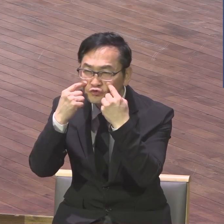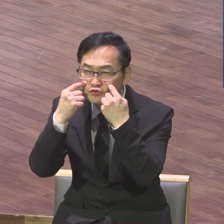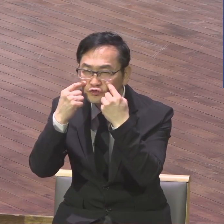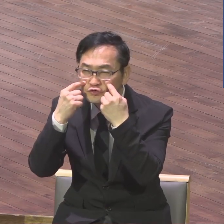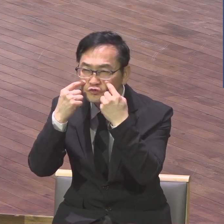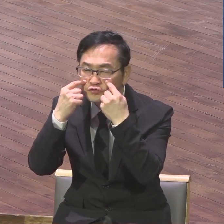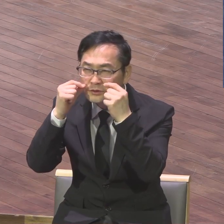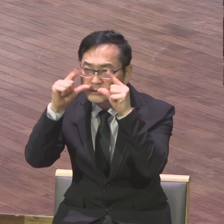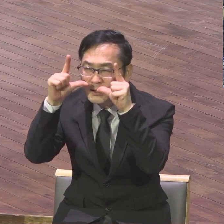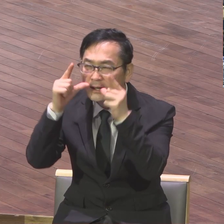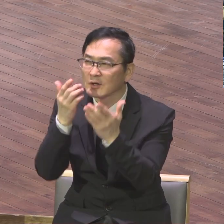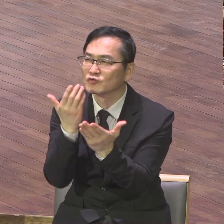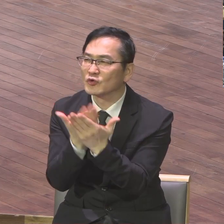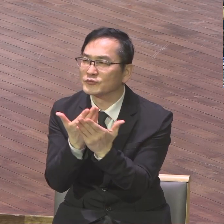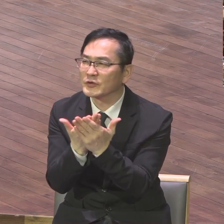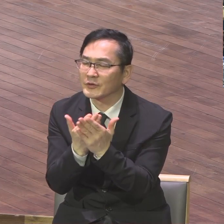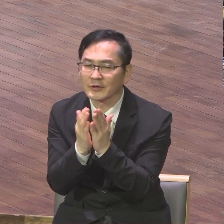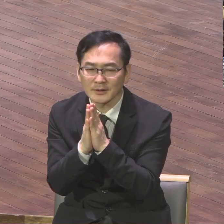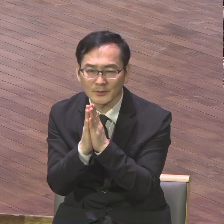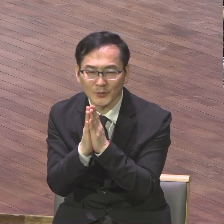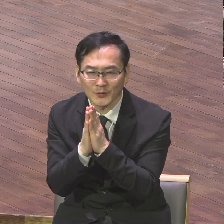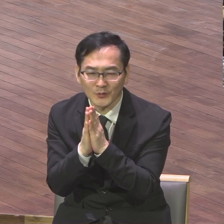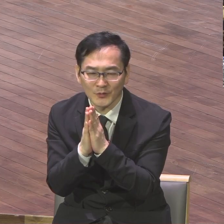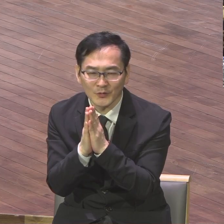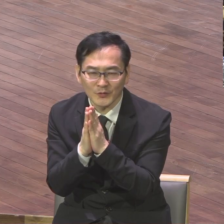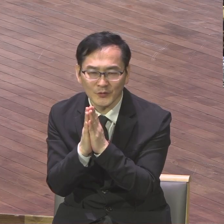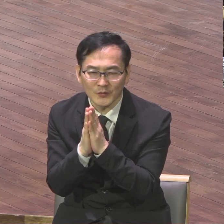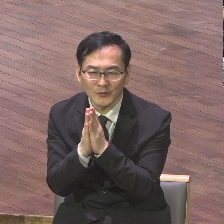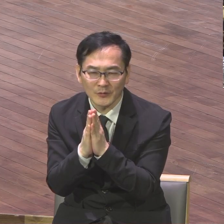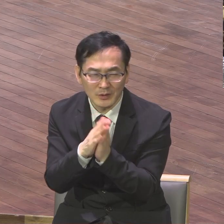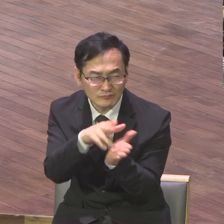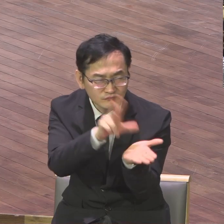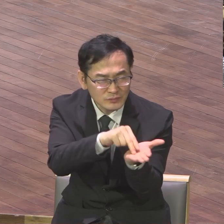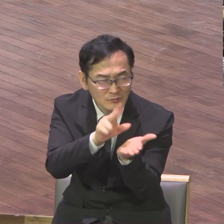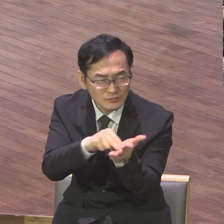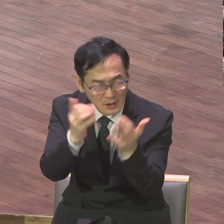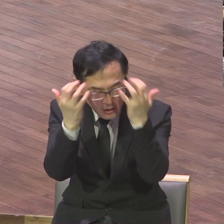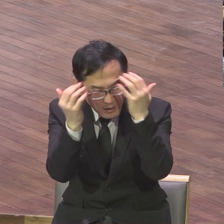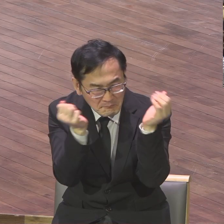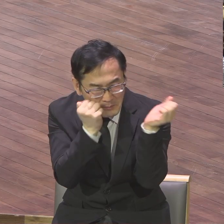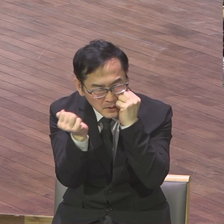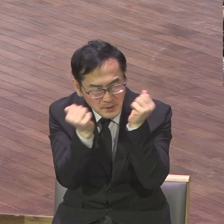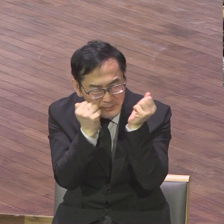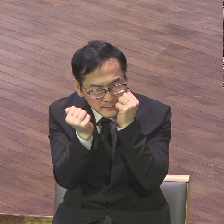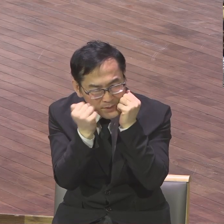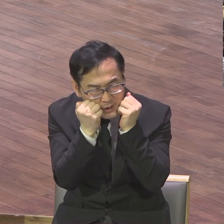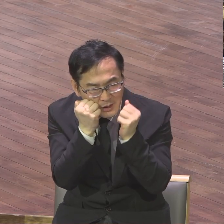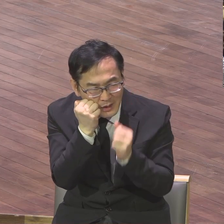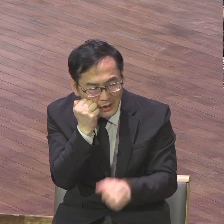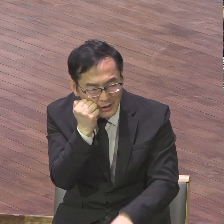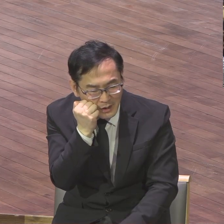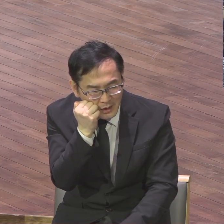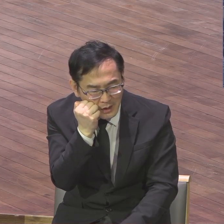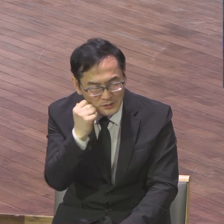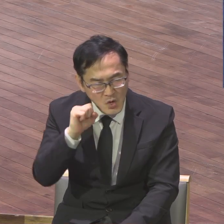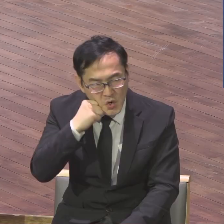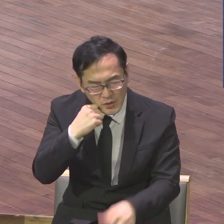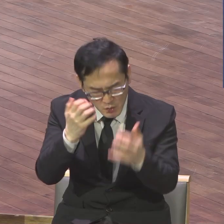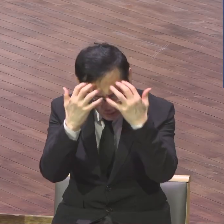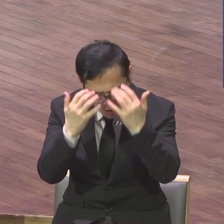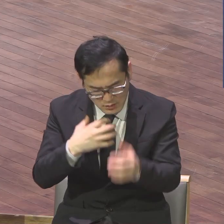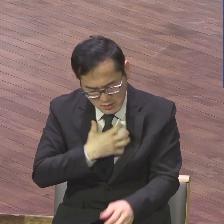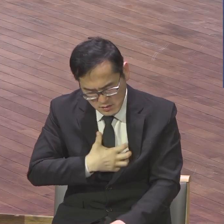이 시간 허락하여 주옵소서. 문제와 사건 통해서 또 역경과 고난을